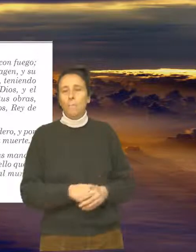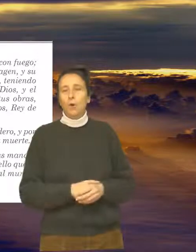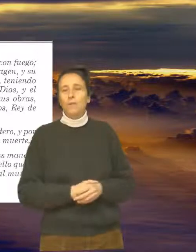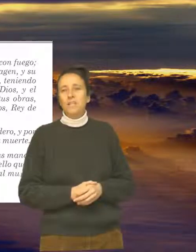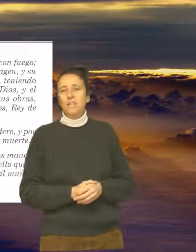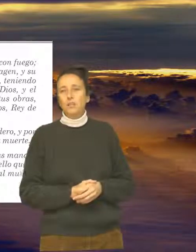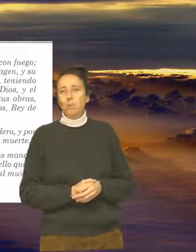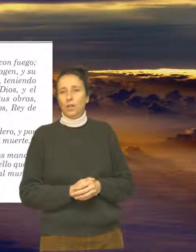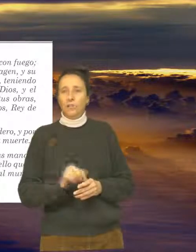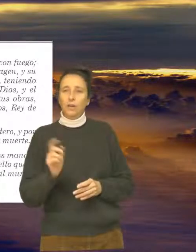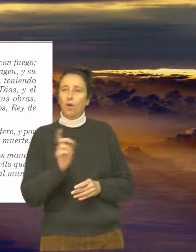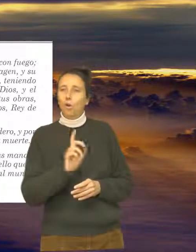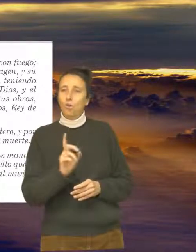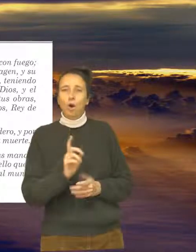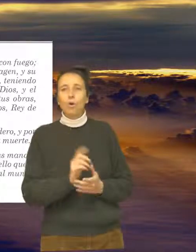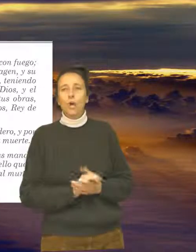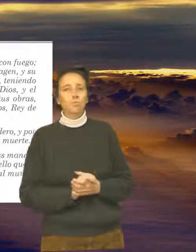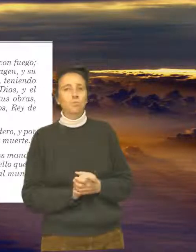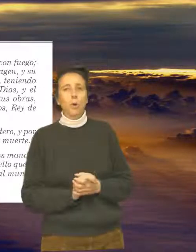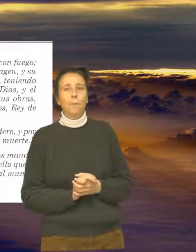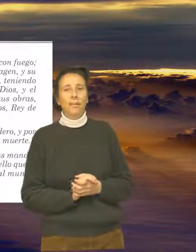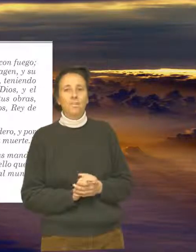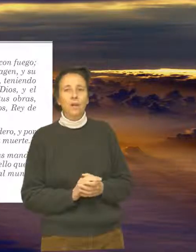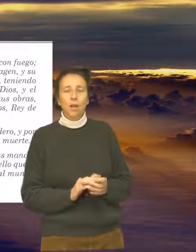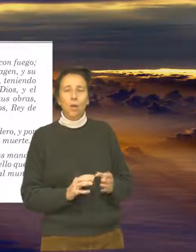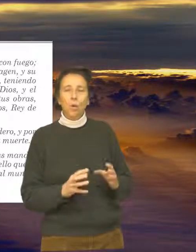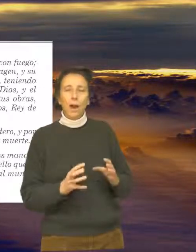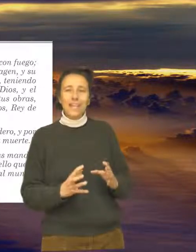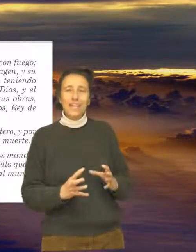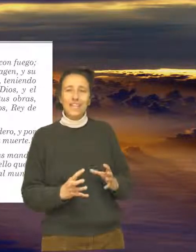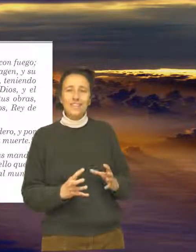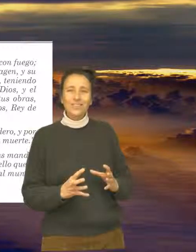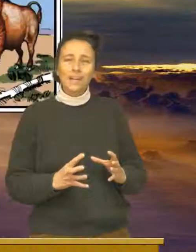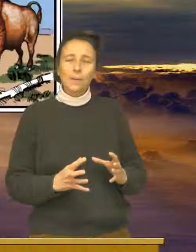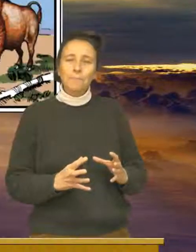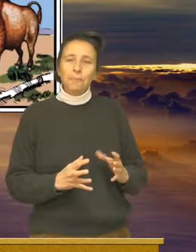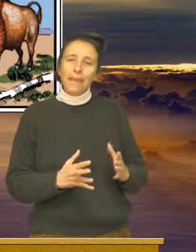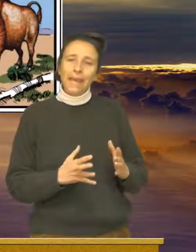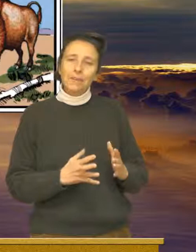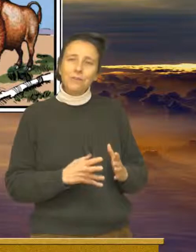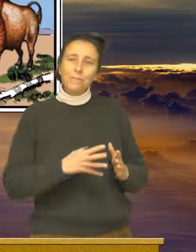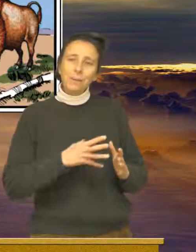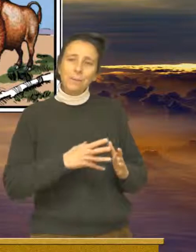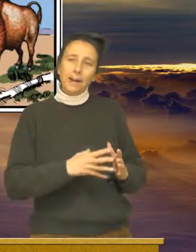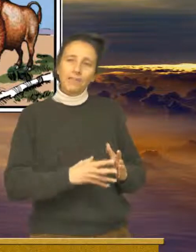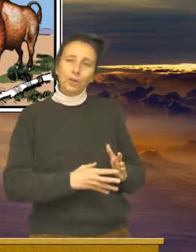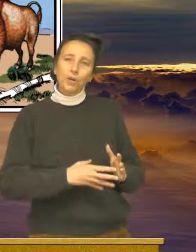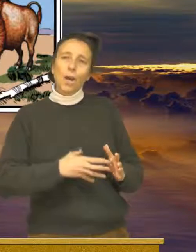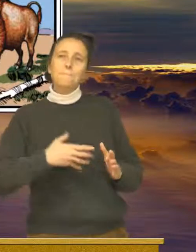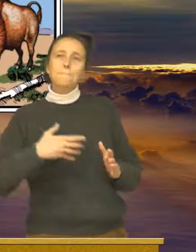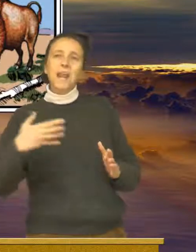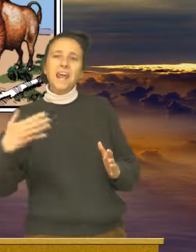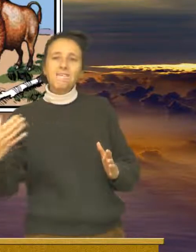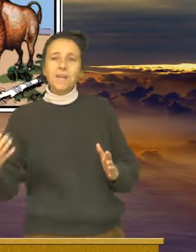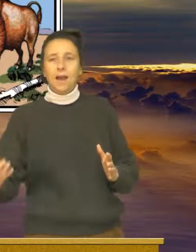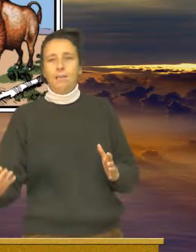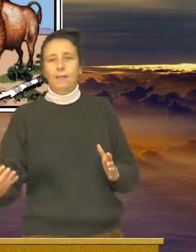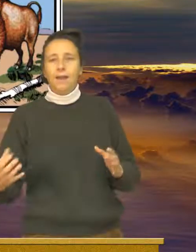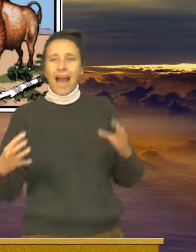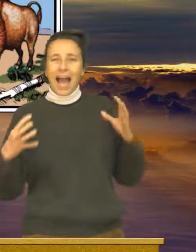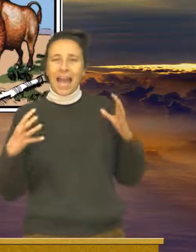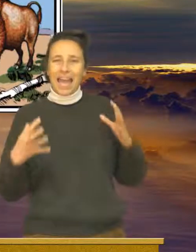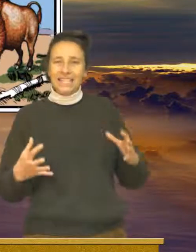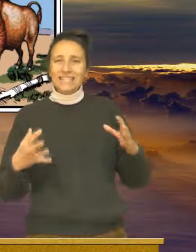túnicas provistas por el cielo, no con las propias. Lo cual quiere decir que hay una preparación